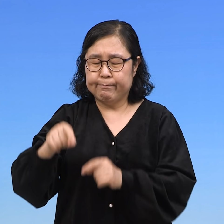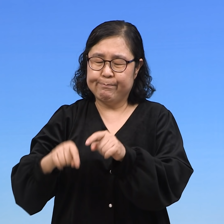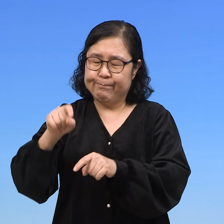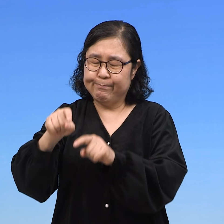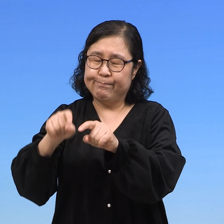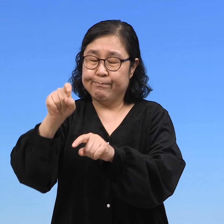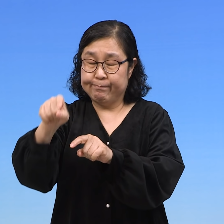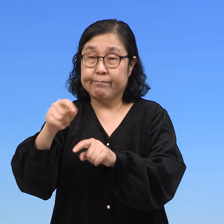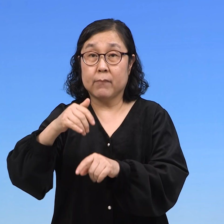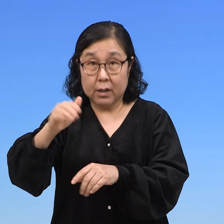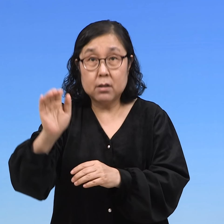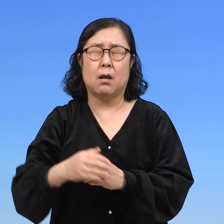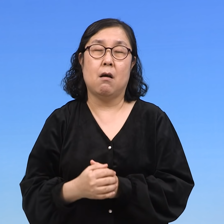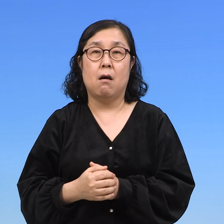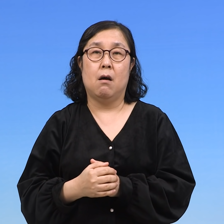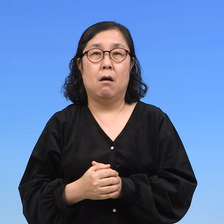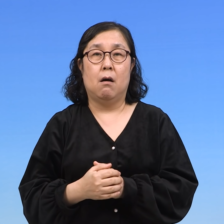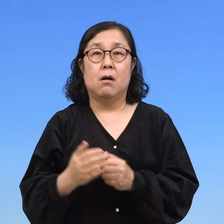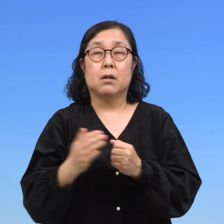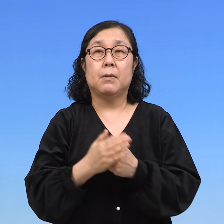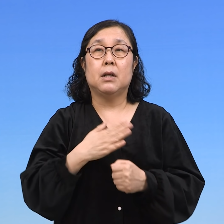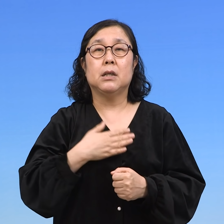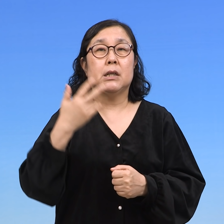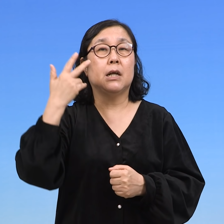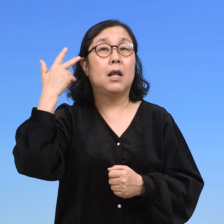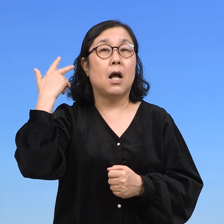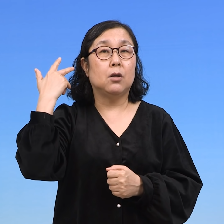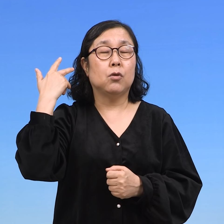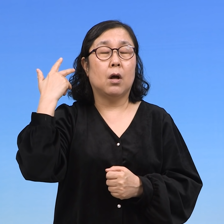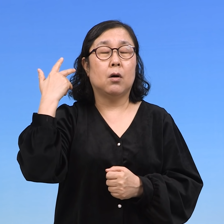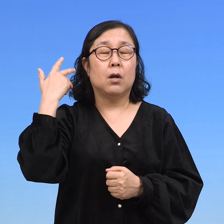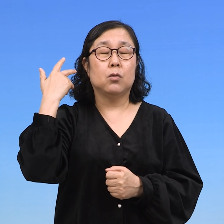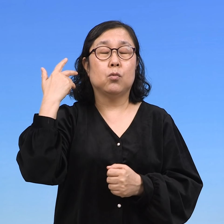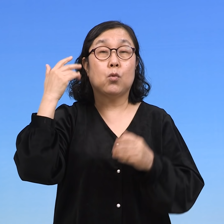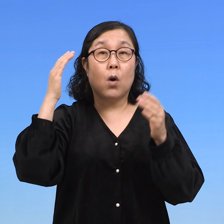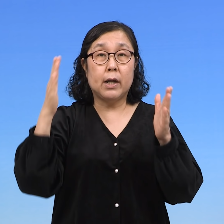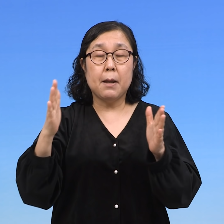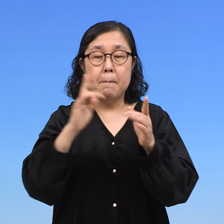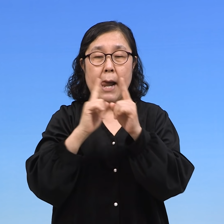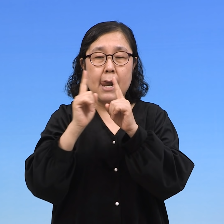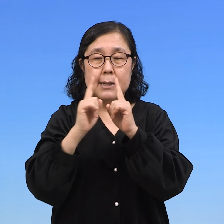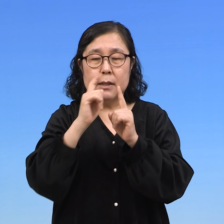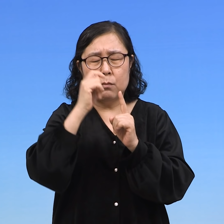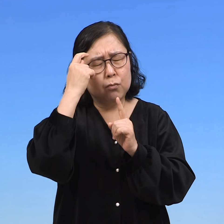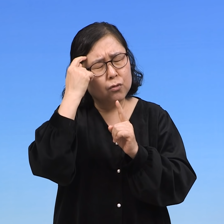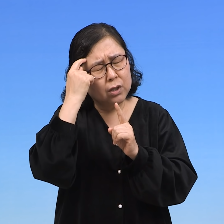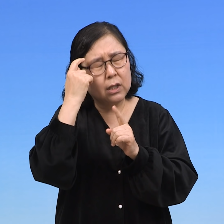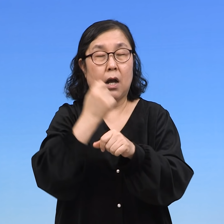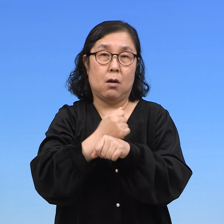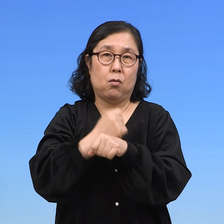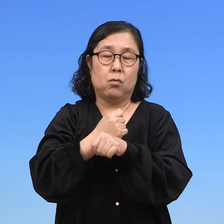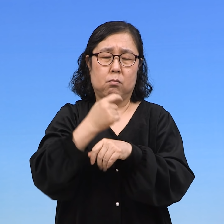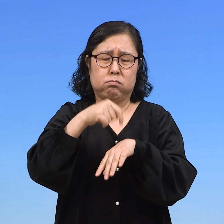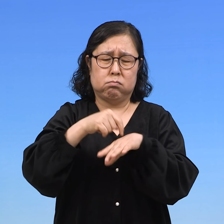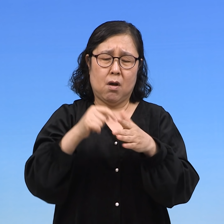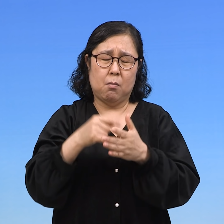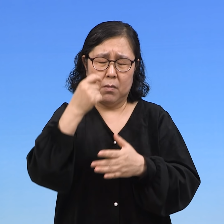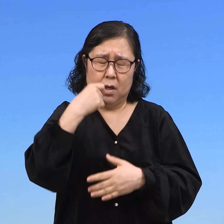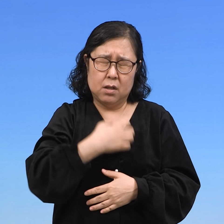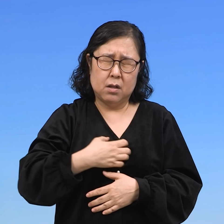저는 참 지난 한 주간 동안 이런 내용을 다루는 말씀들을 묵상하면서 마음이 참 슬프기도 하고